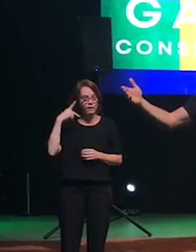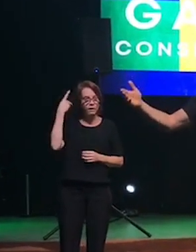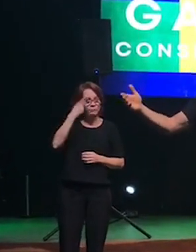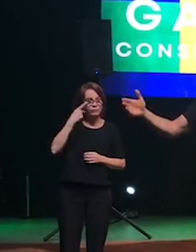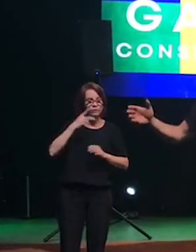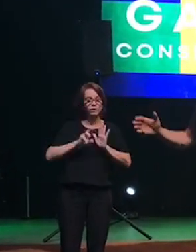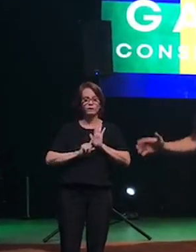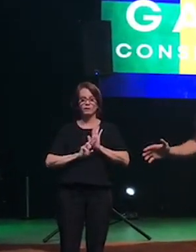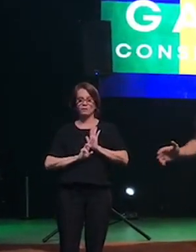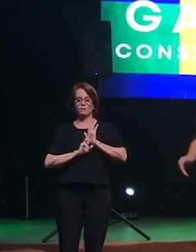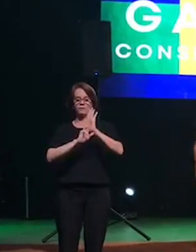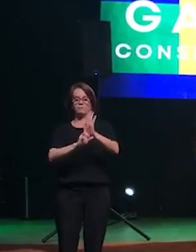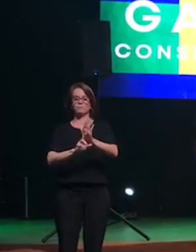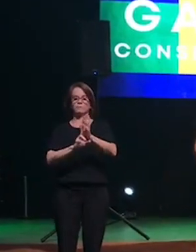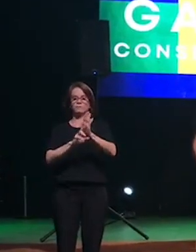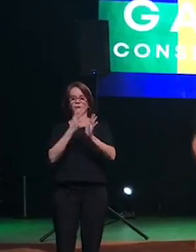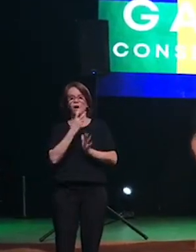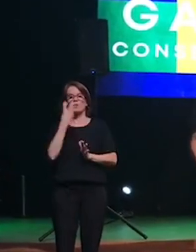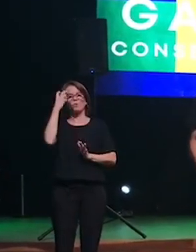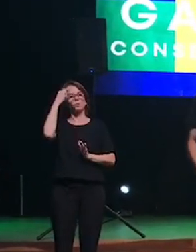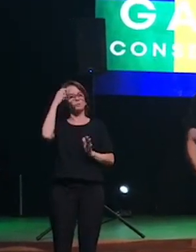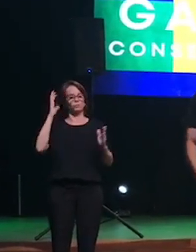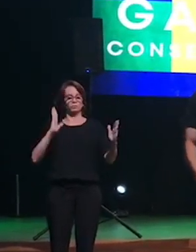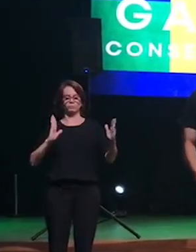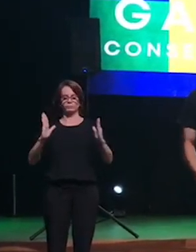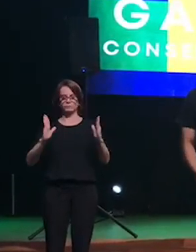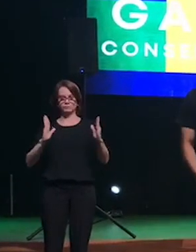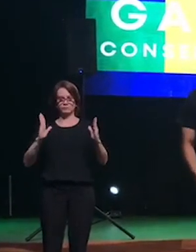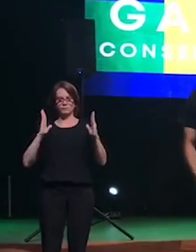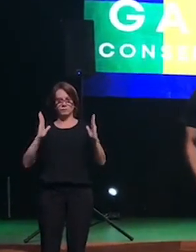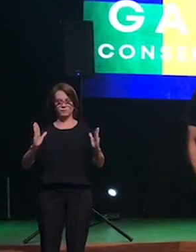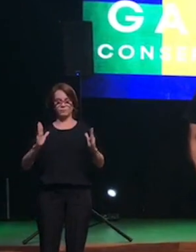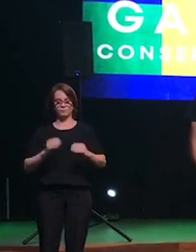representa a cultura de um tempo.